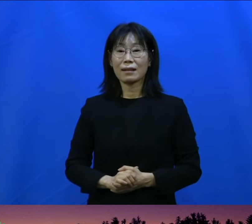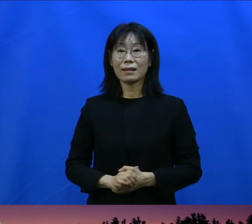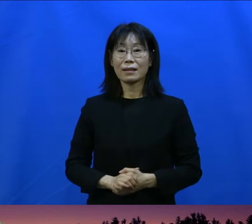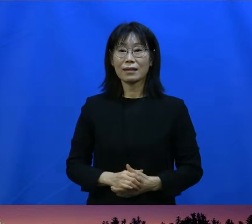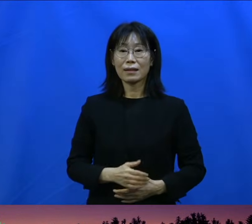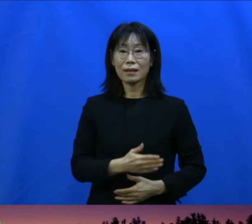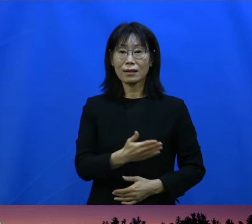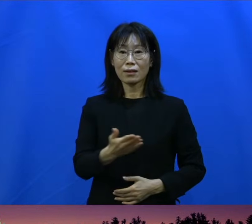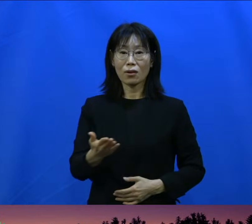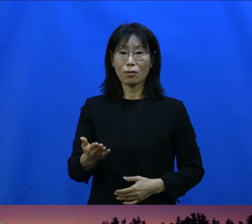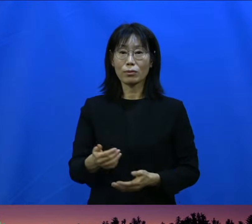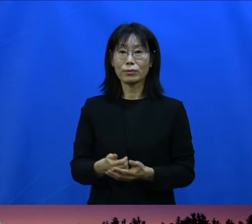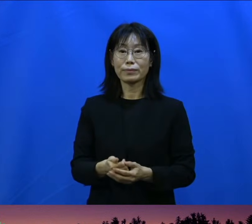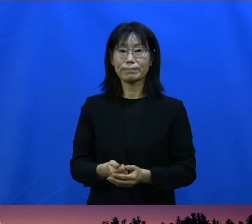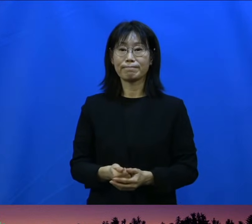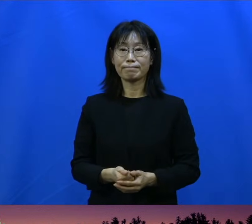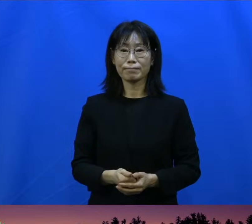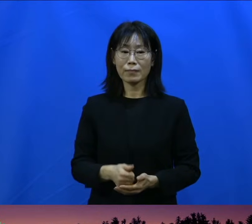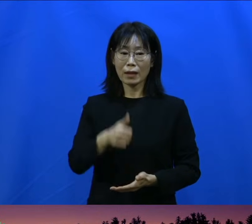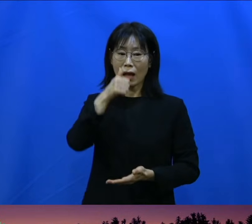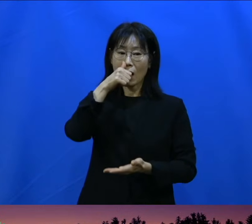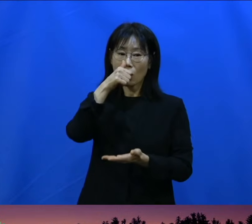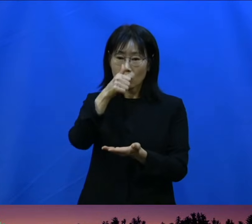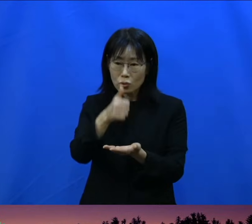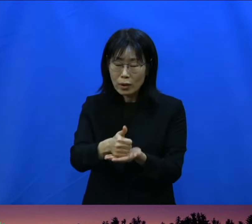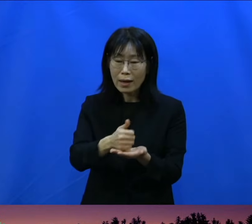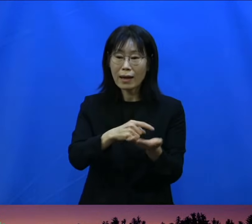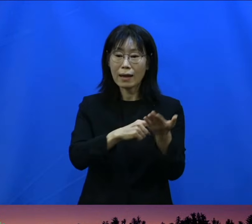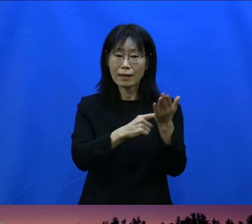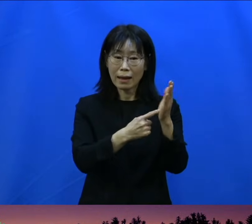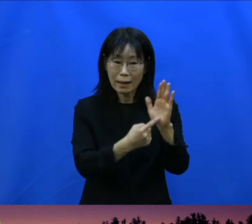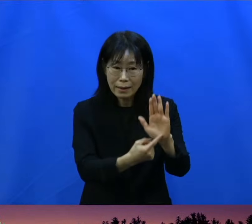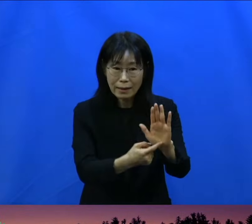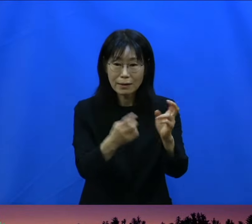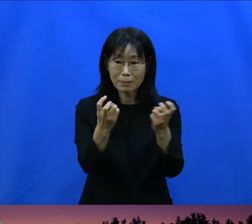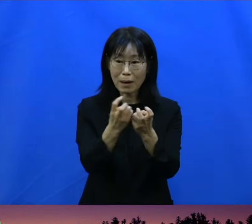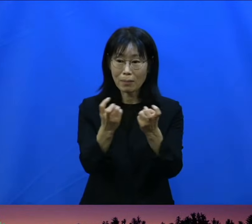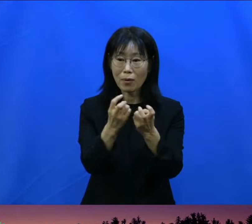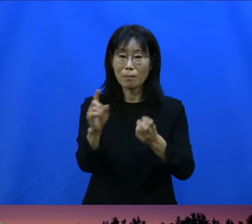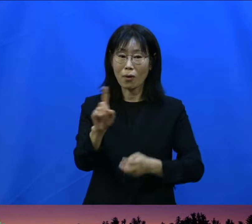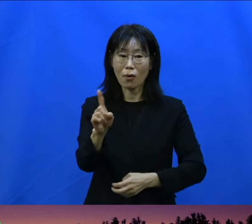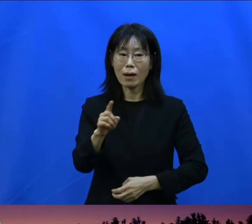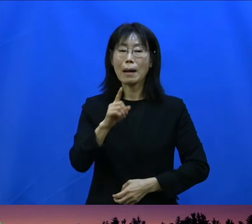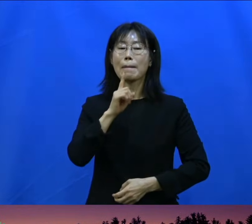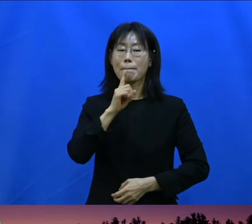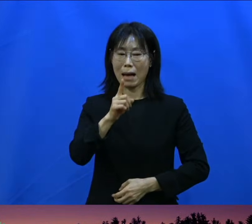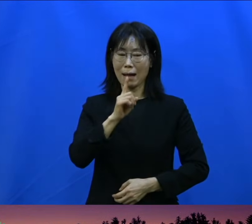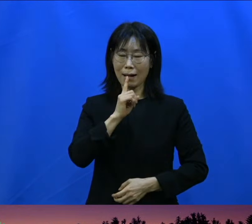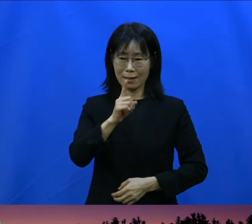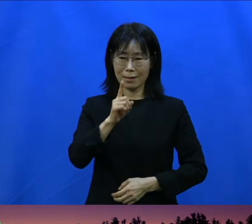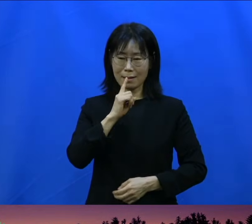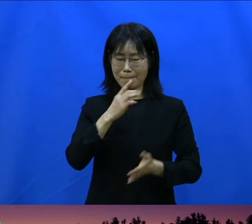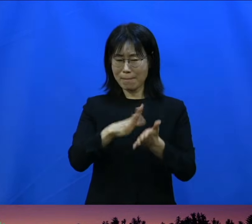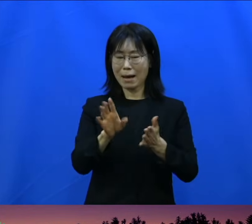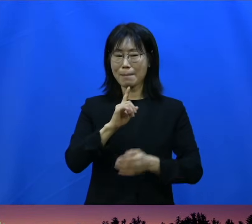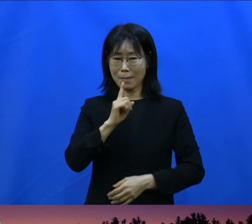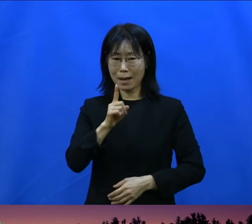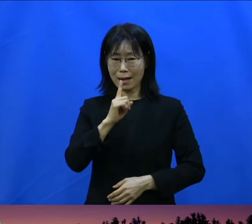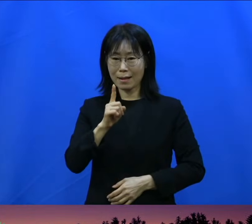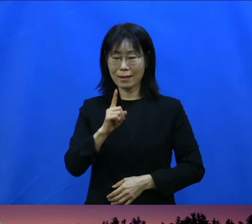여러분, 죄가 표출되는 곳 중에 하나가 입입니다. 그죠? 그 정결을 해야 되는 거죠. 정결. 이사야는